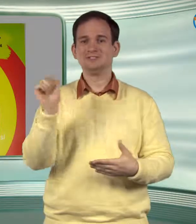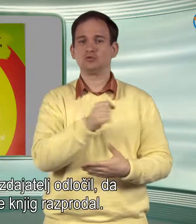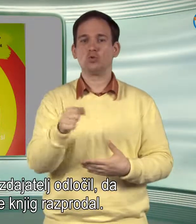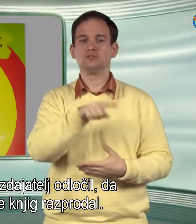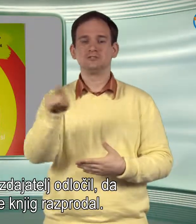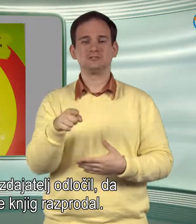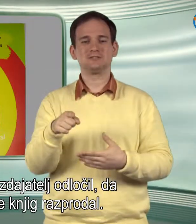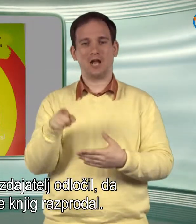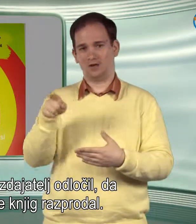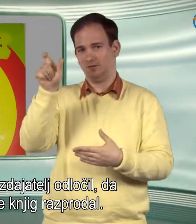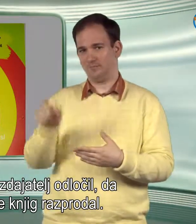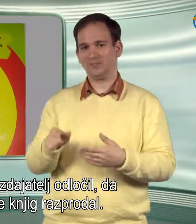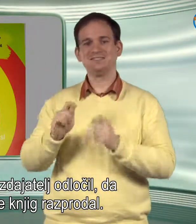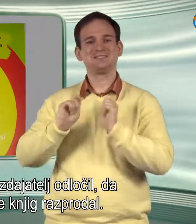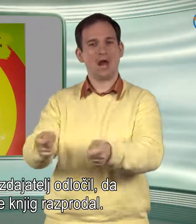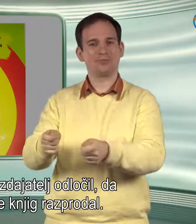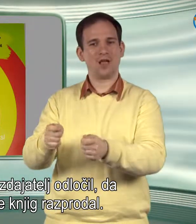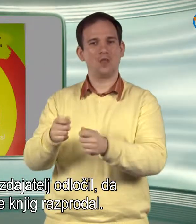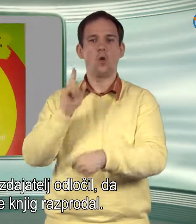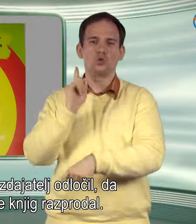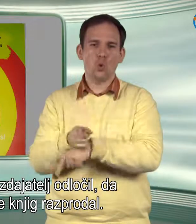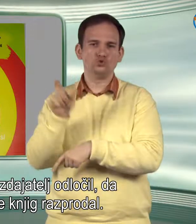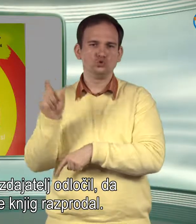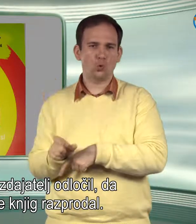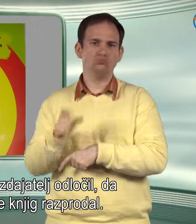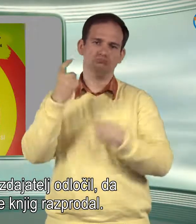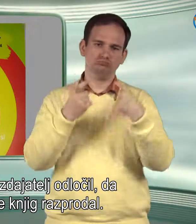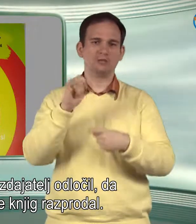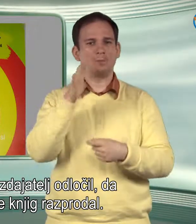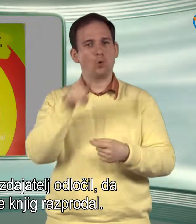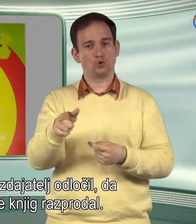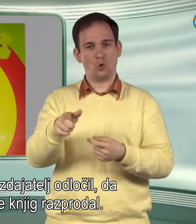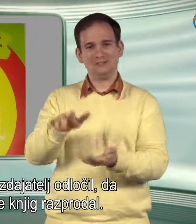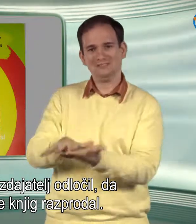Zato se je izdajatelj odločil, da bo zaloge knjig razprodal.